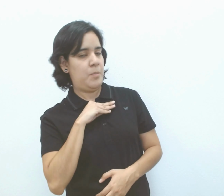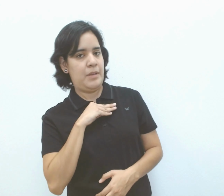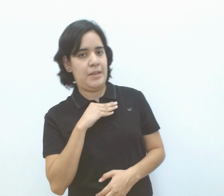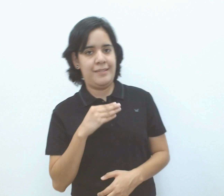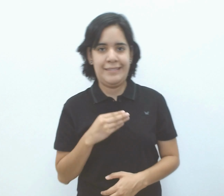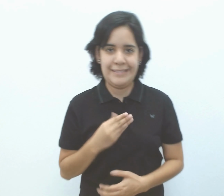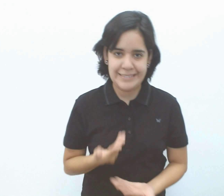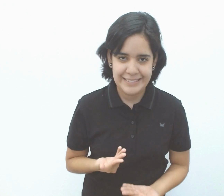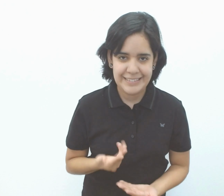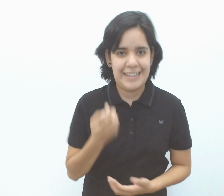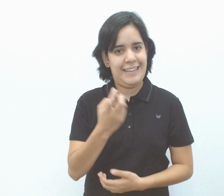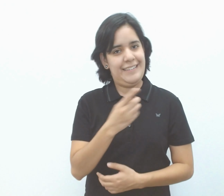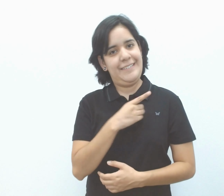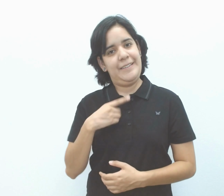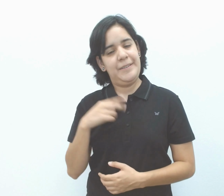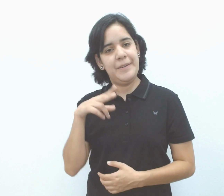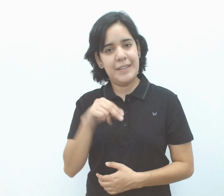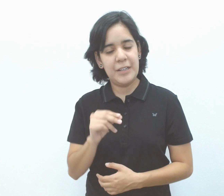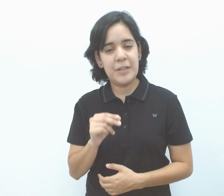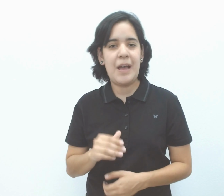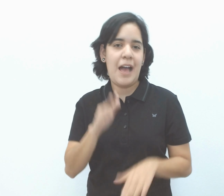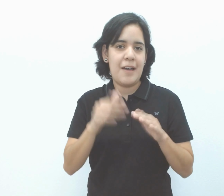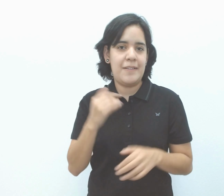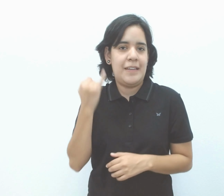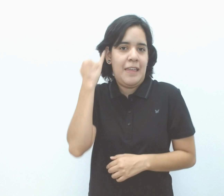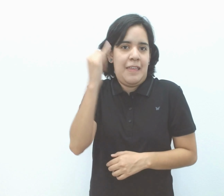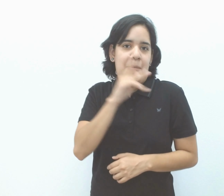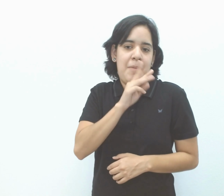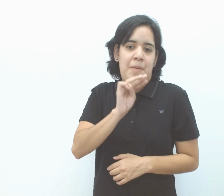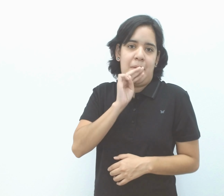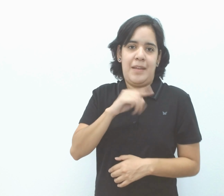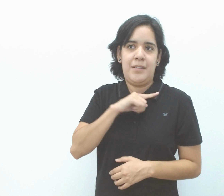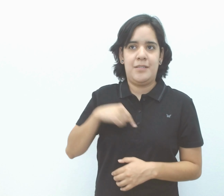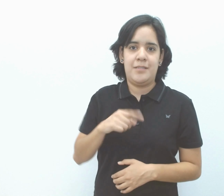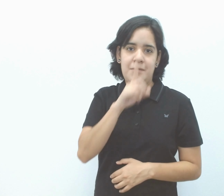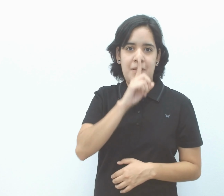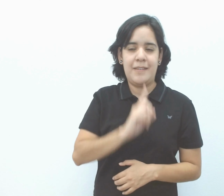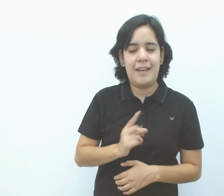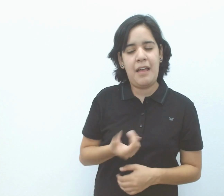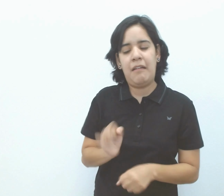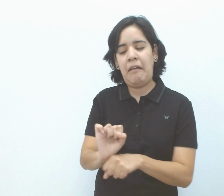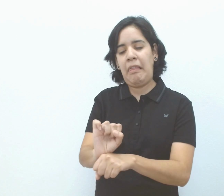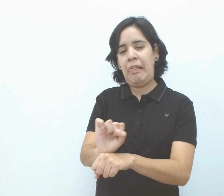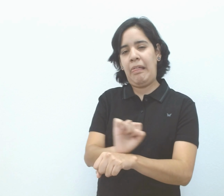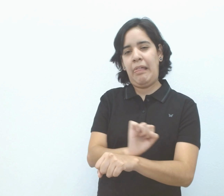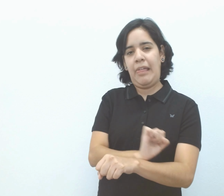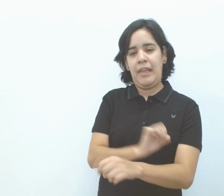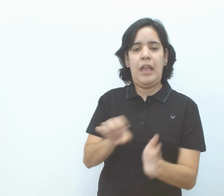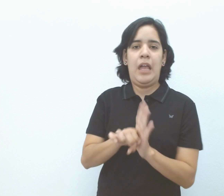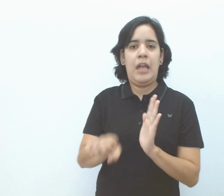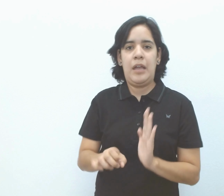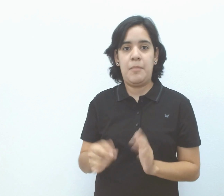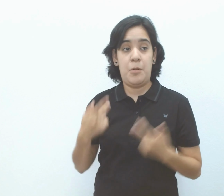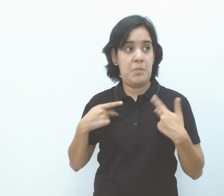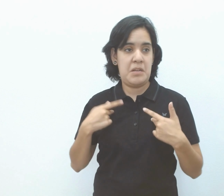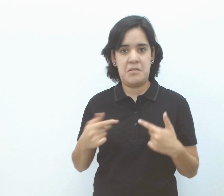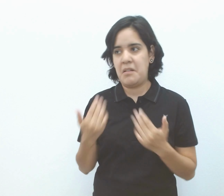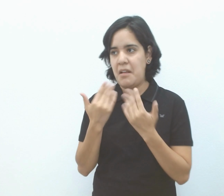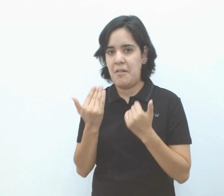muy piadosas, muy inocentes, cuando nos ven decir no está la persona en la casa, pero eso ya